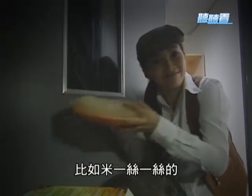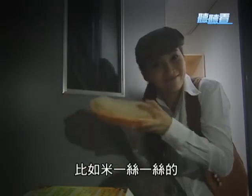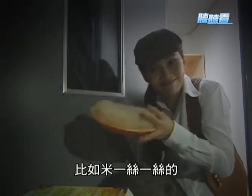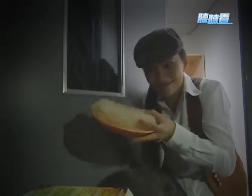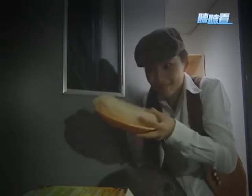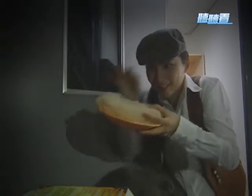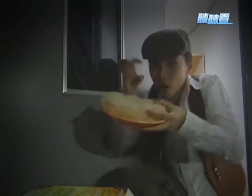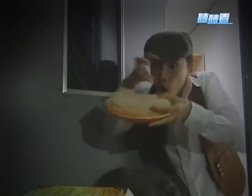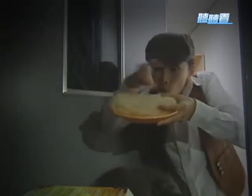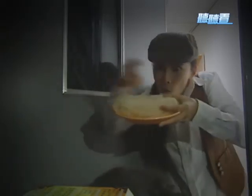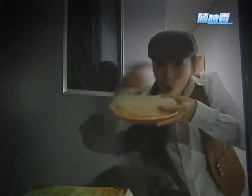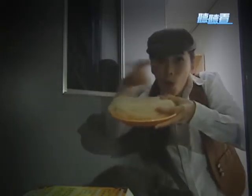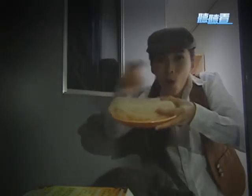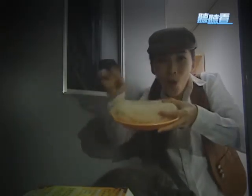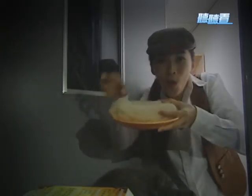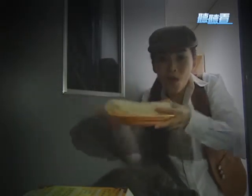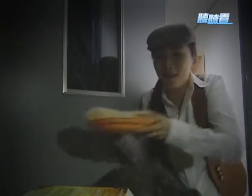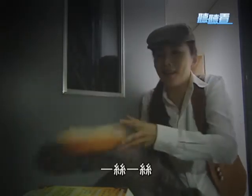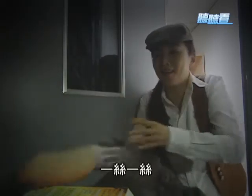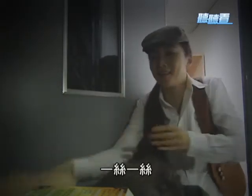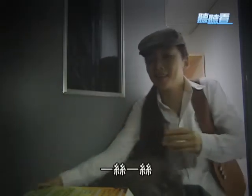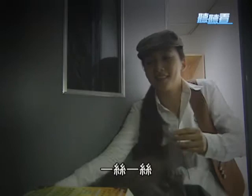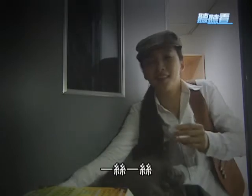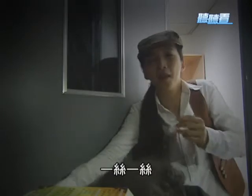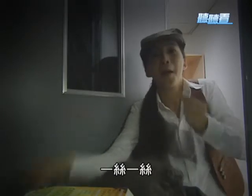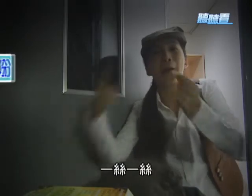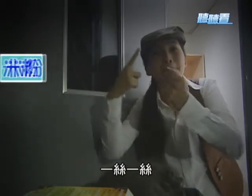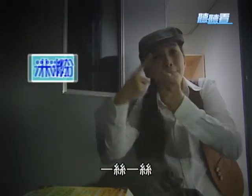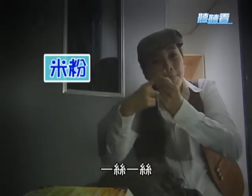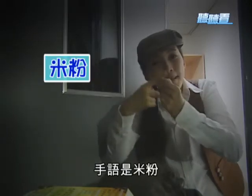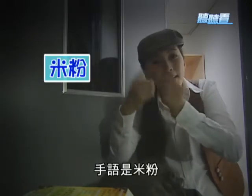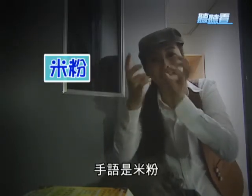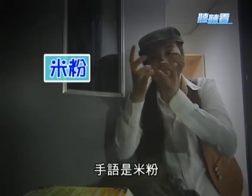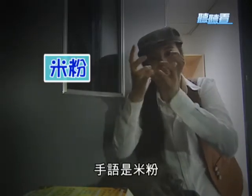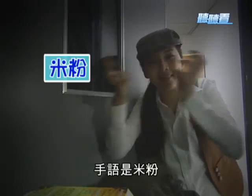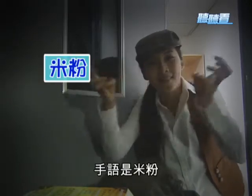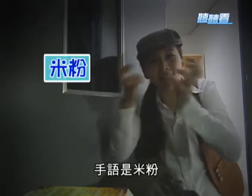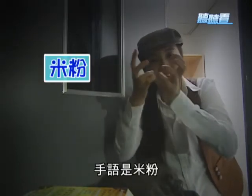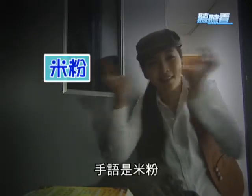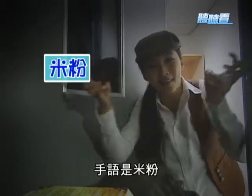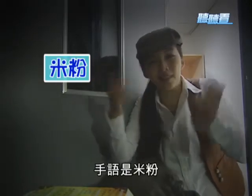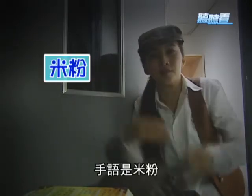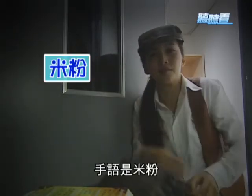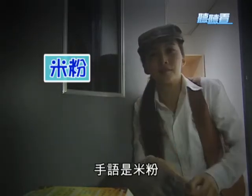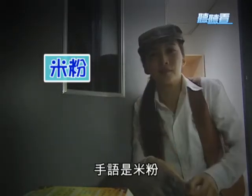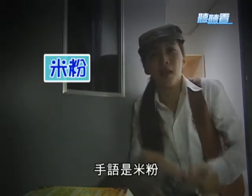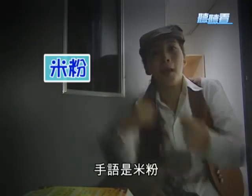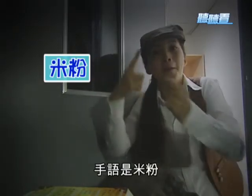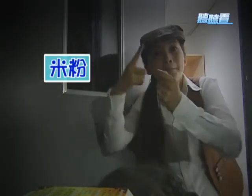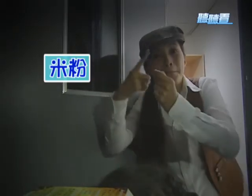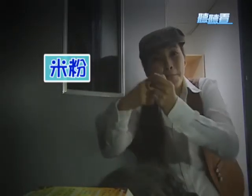喏，一丝一丝，手语是米粉，